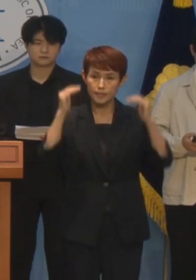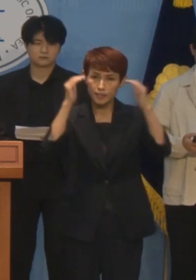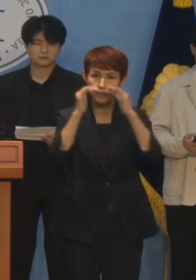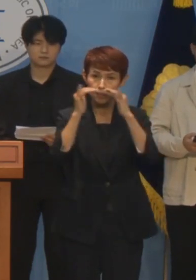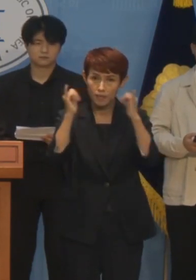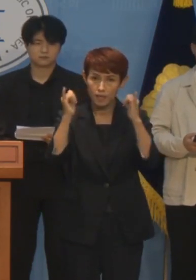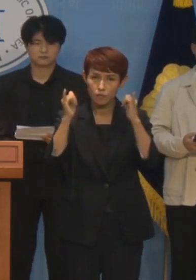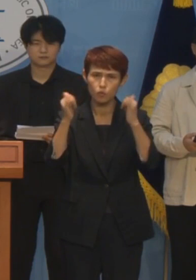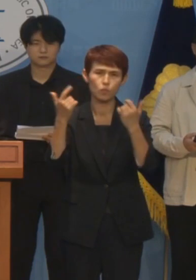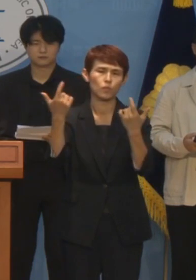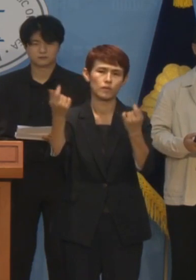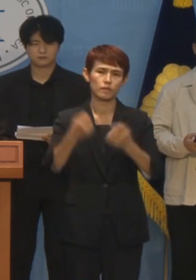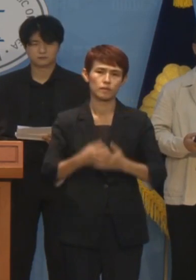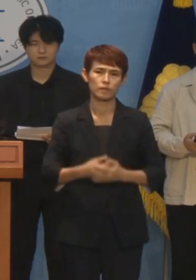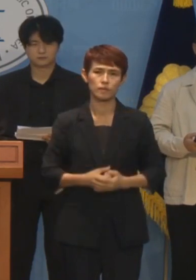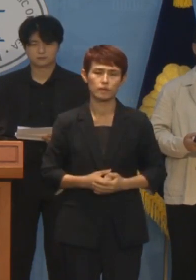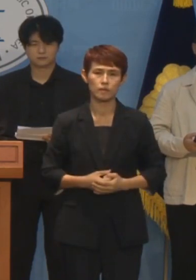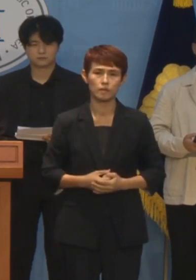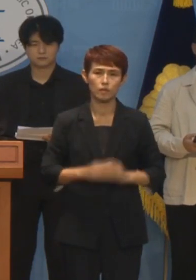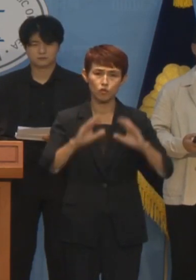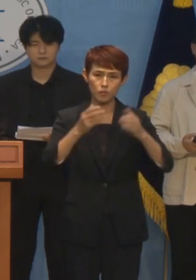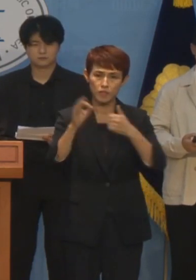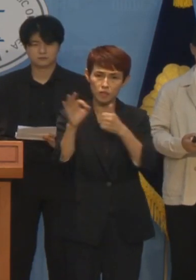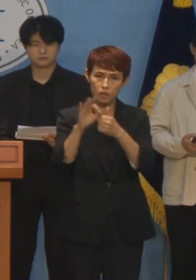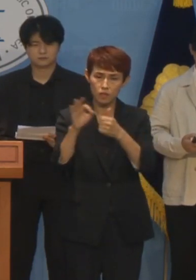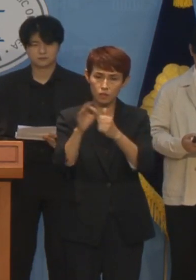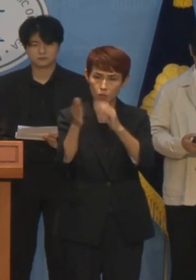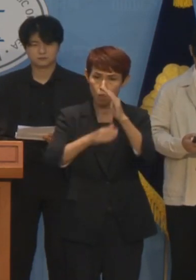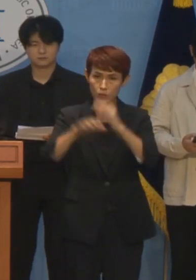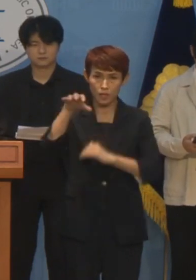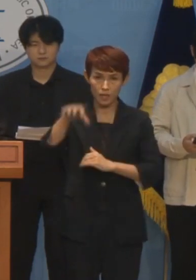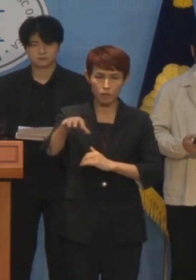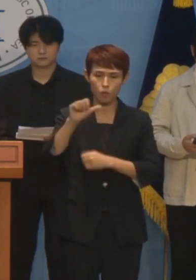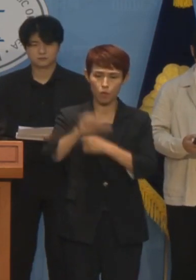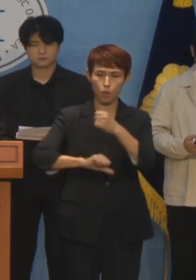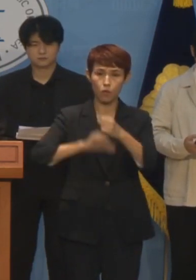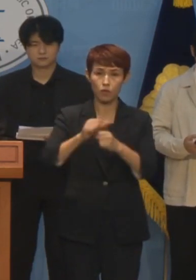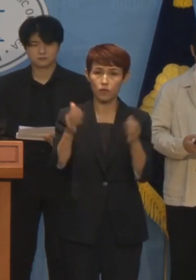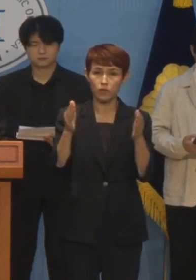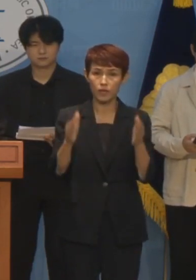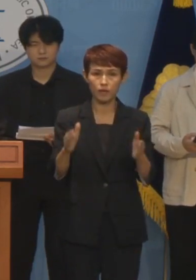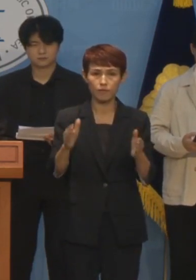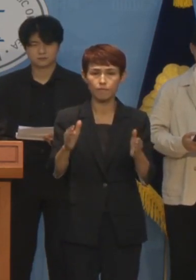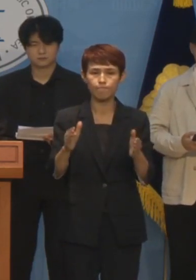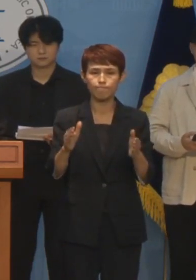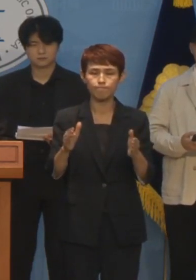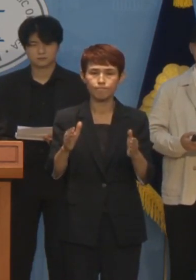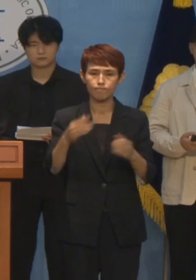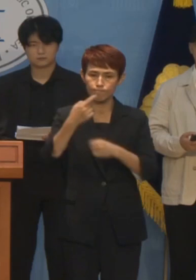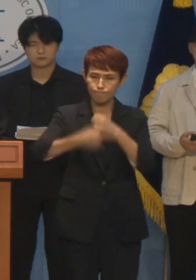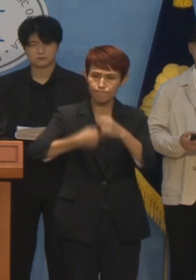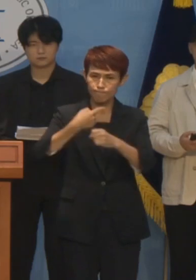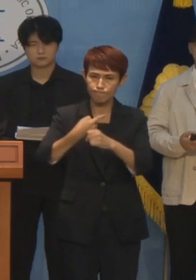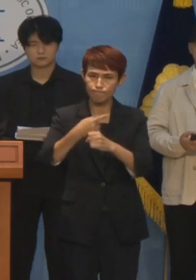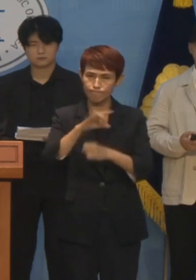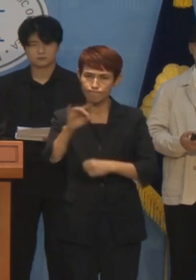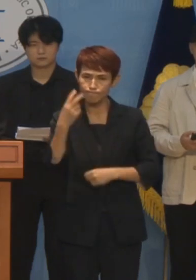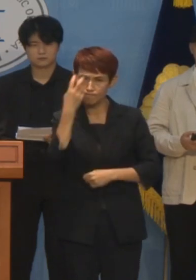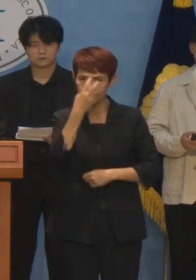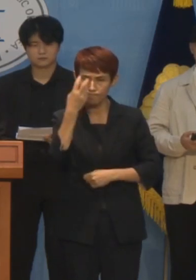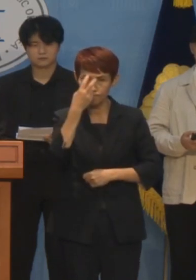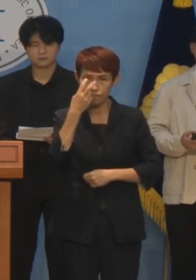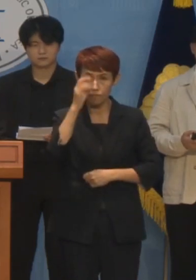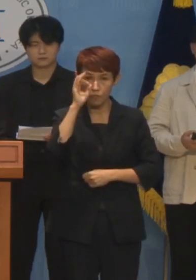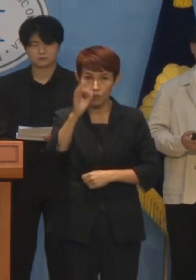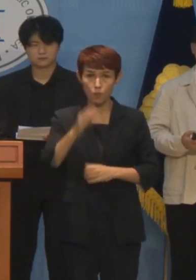이상의 세대도 마찬가지입니다. 국민연금공단의 최근 5년간 연도별 국민연금 조기 신규 수급자 현황에